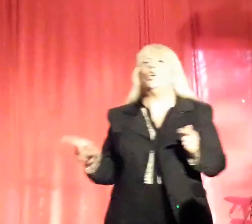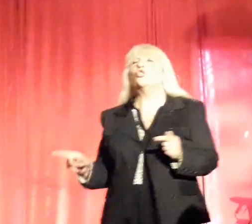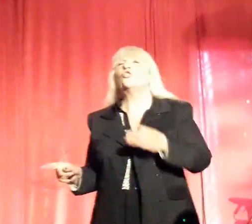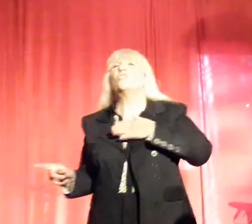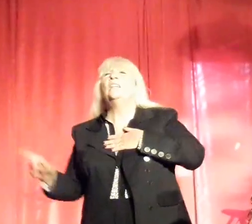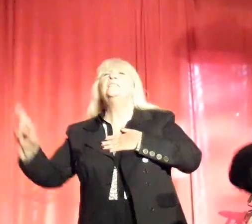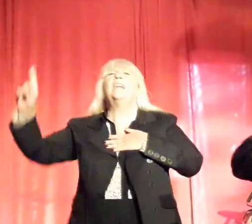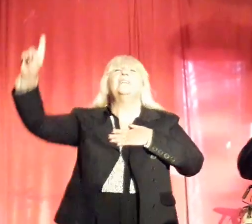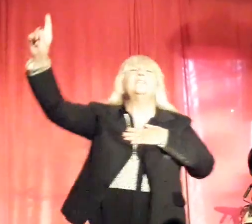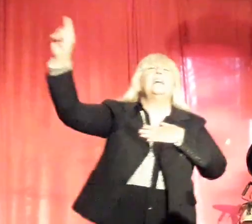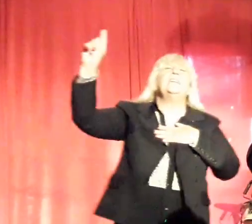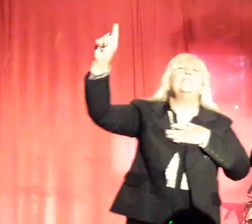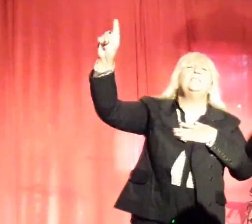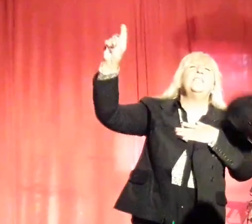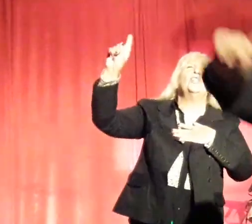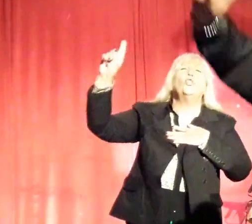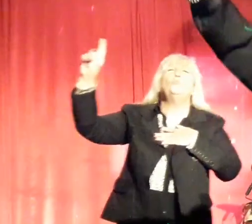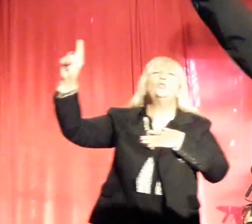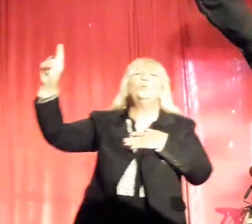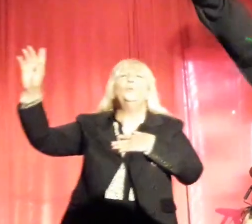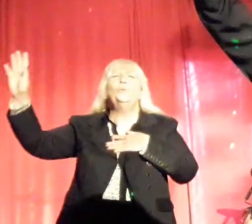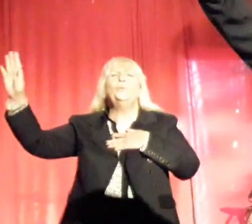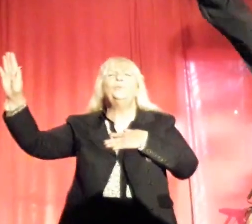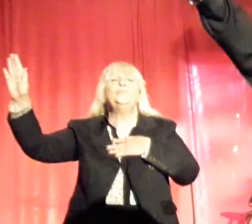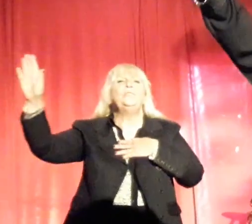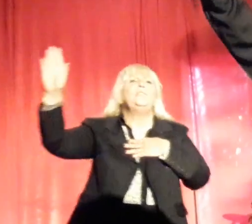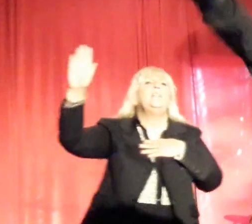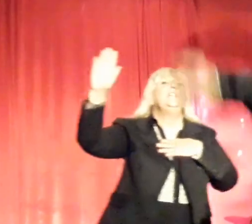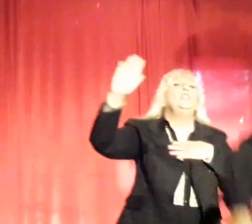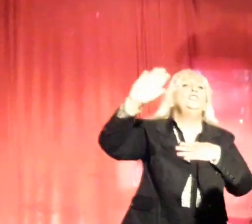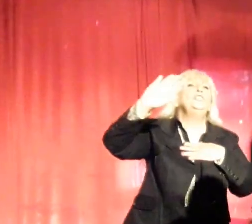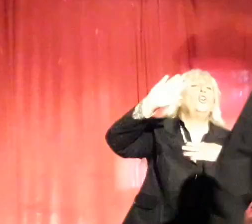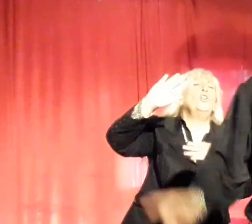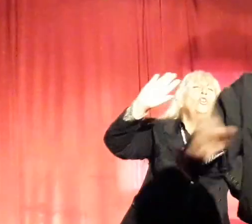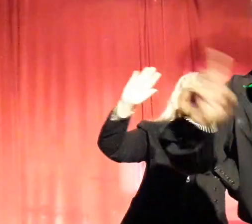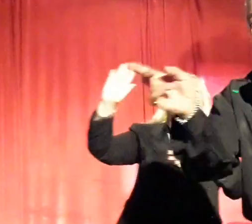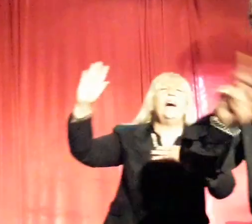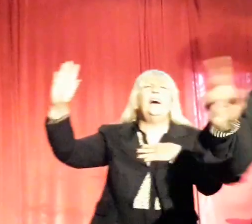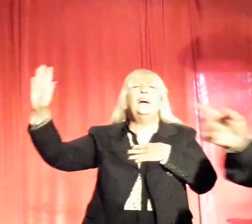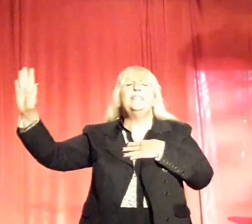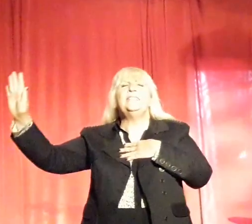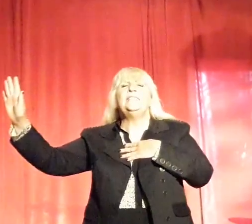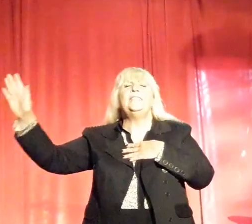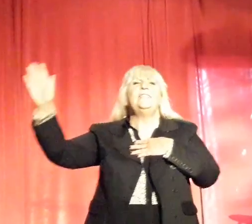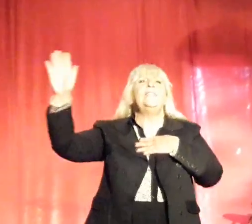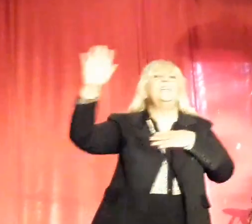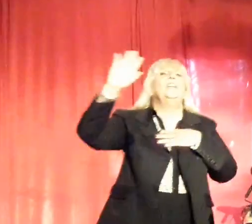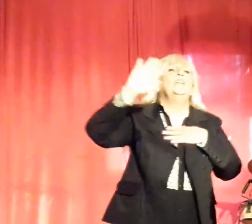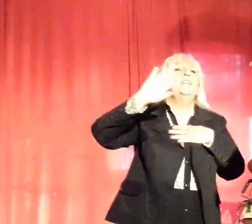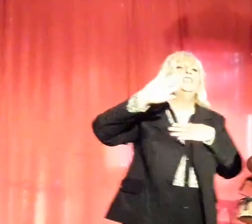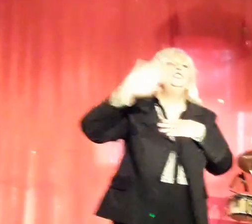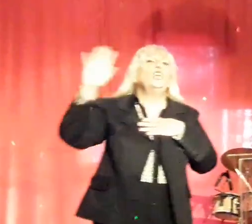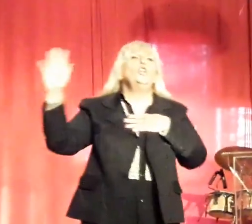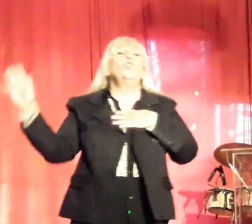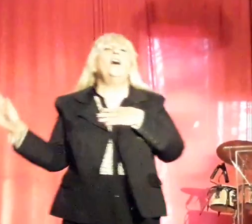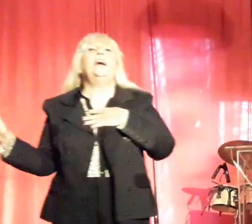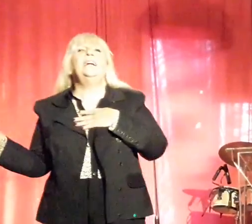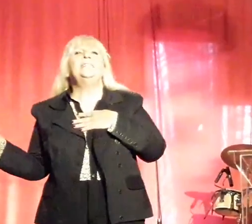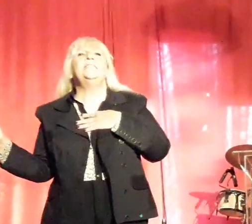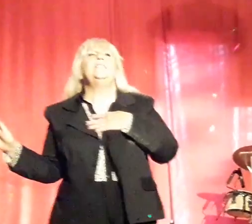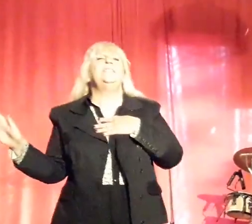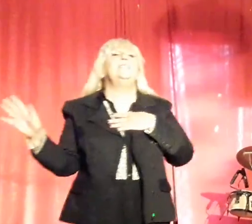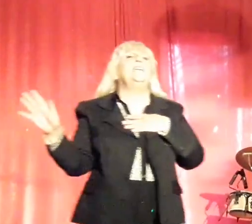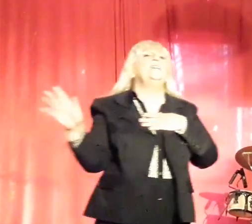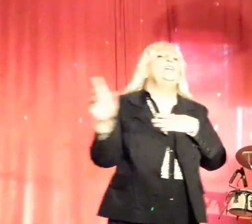No hay Dios tan grande como tú. Vamos. No lo hay. No lo